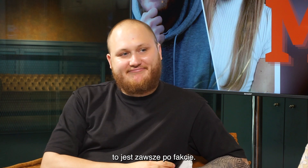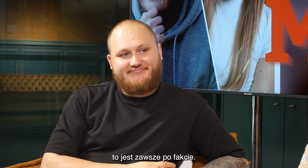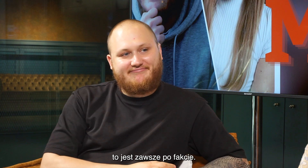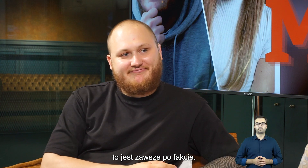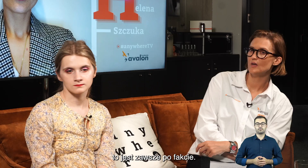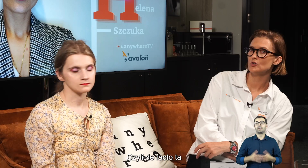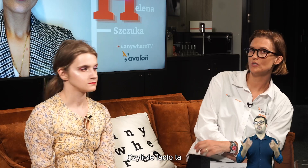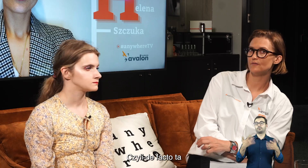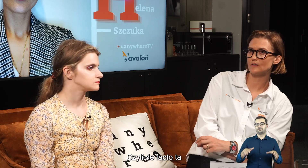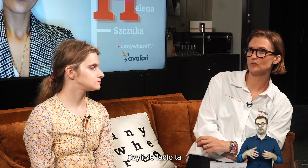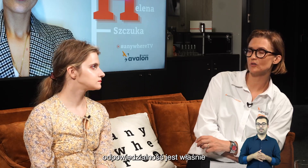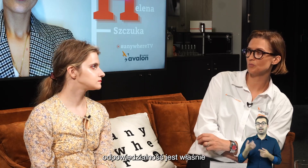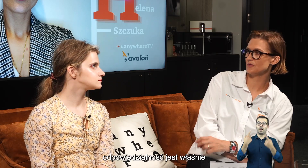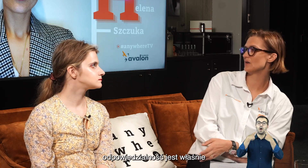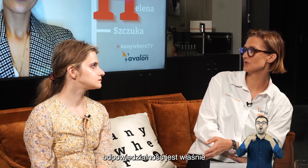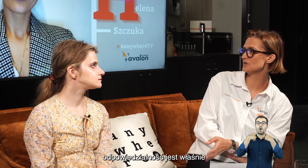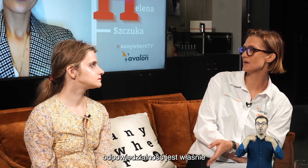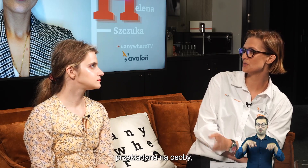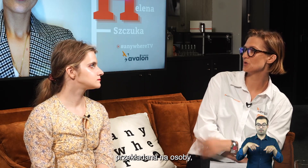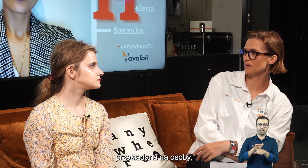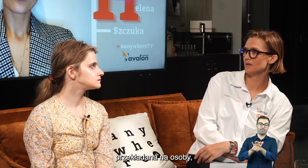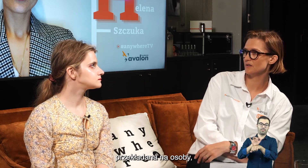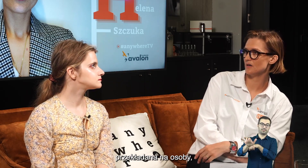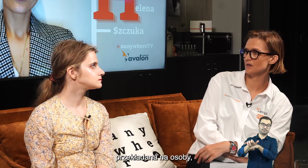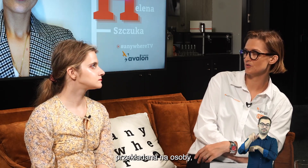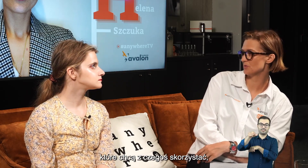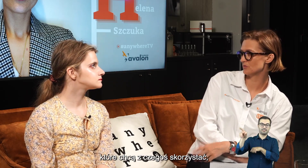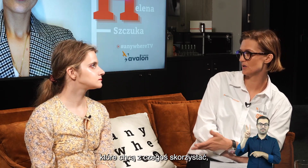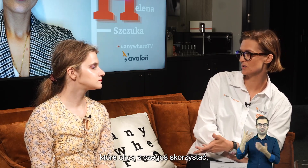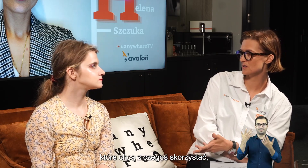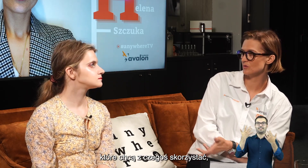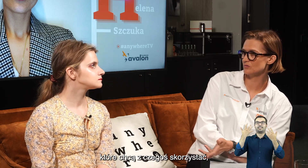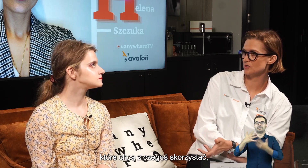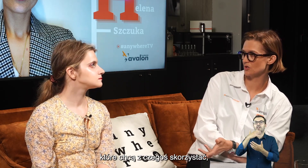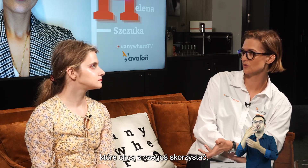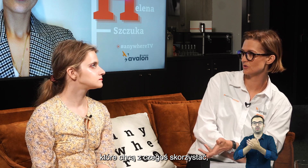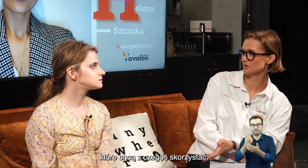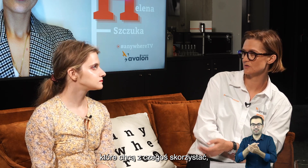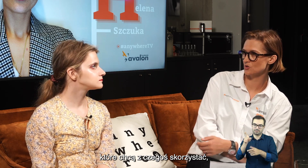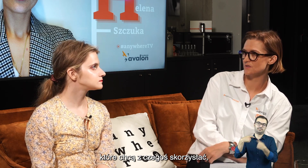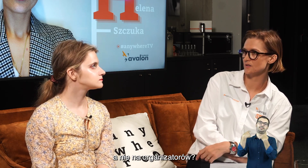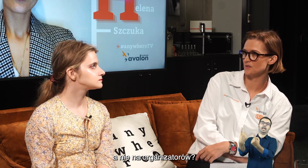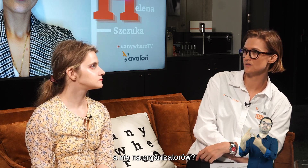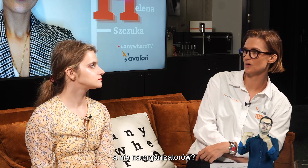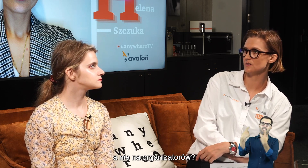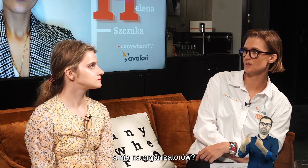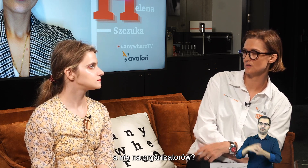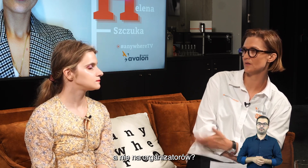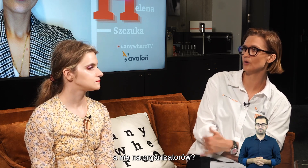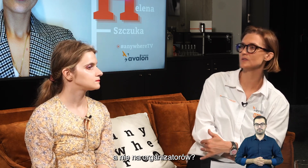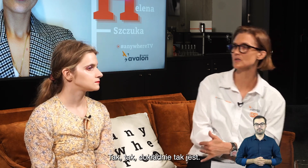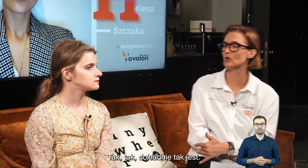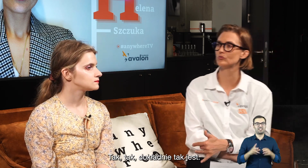fakcie. Czyli de facto ta odpowiedzialność jest właśnie przekładana na osoby, które chcą z czegoś skorzystać, a nie,